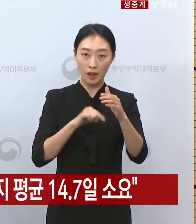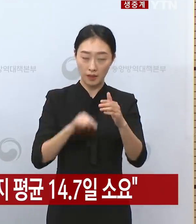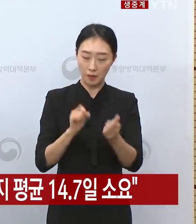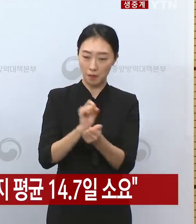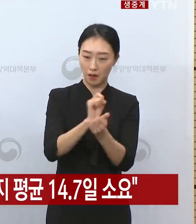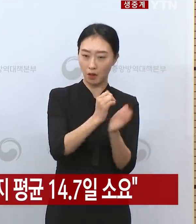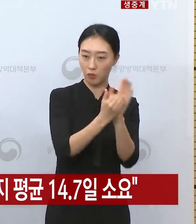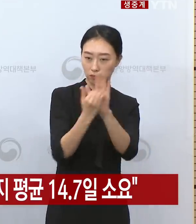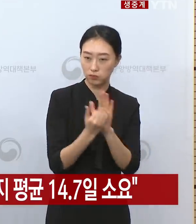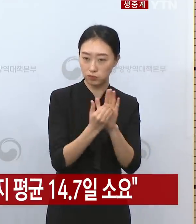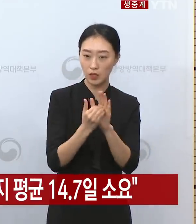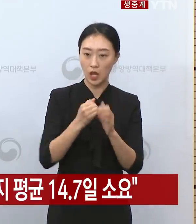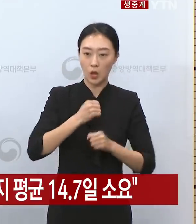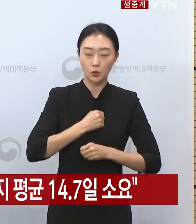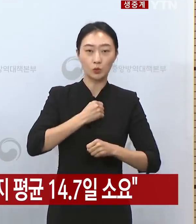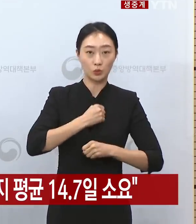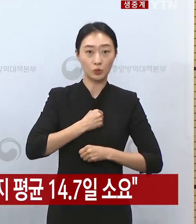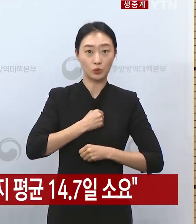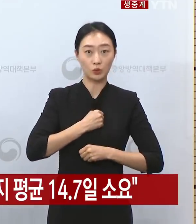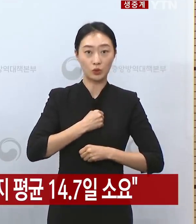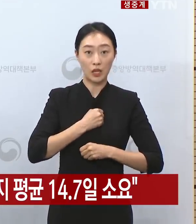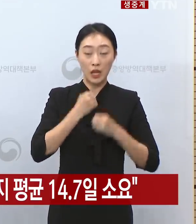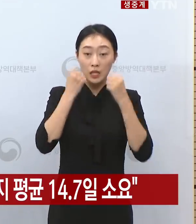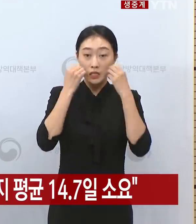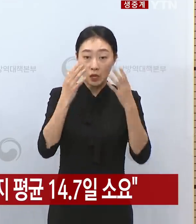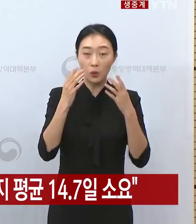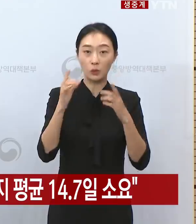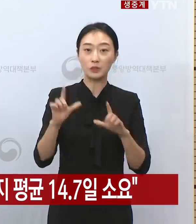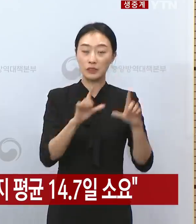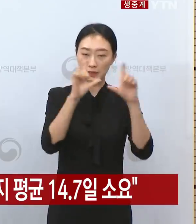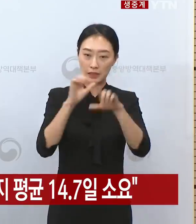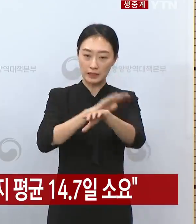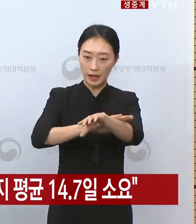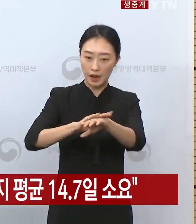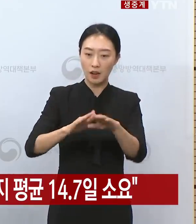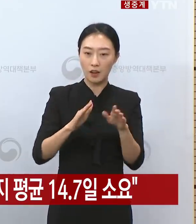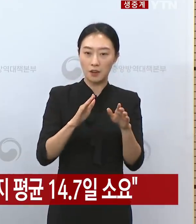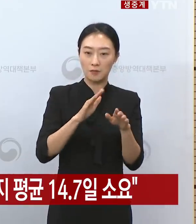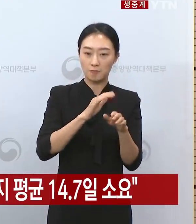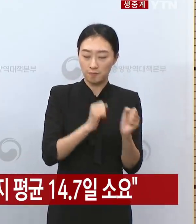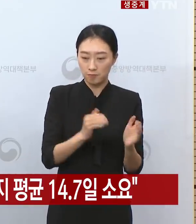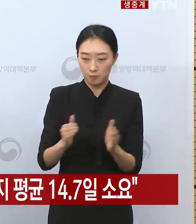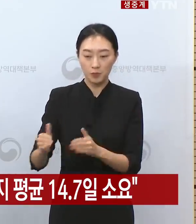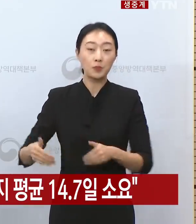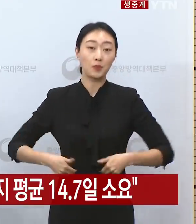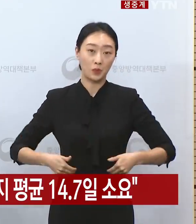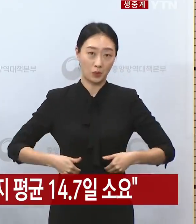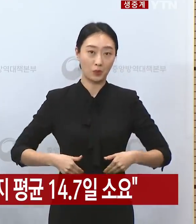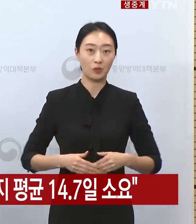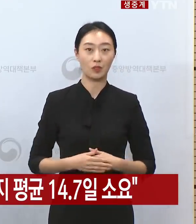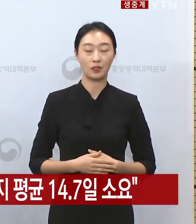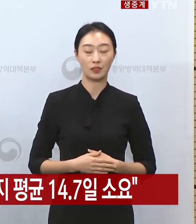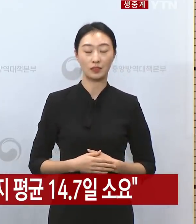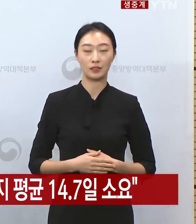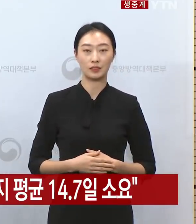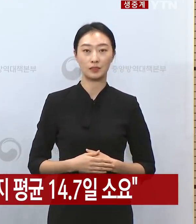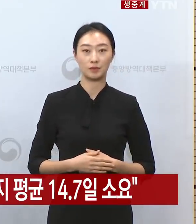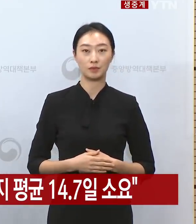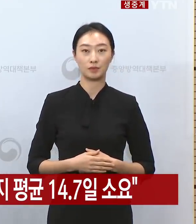방역수칙 준수가 당연시되는 새로운 일상을 침착하게 준비하는 게 필요하다는 판단입니다.